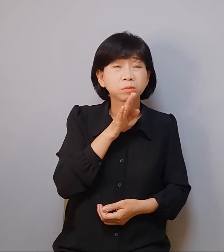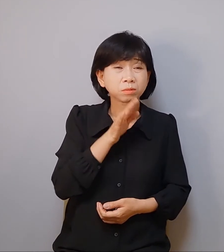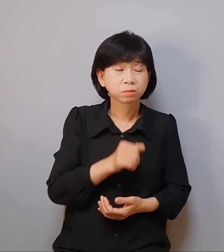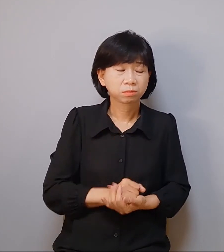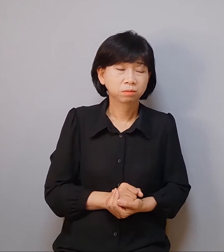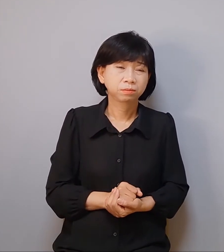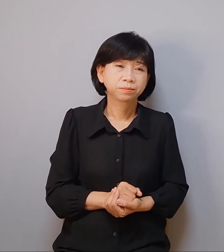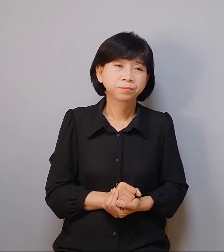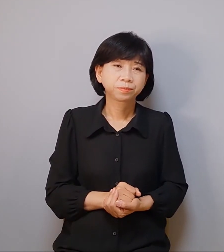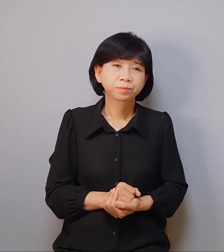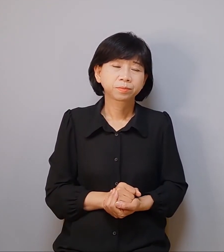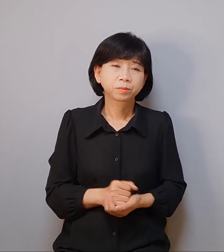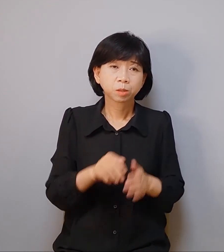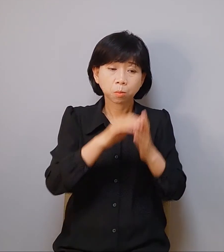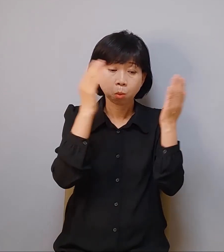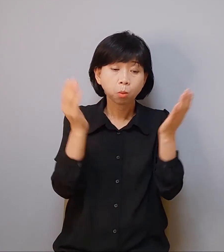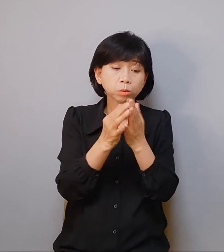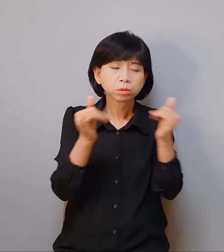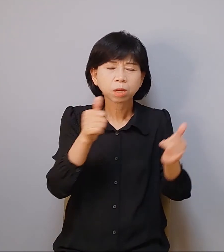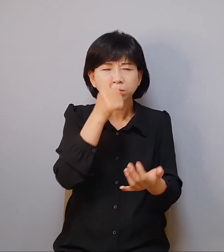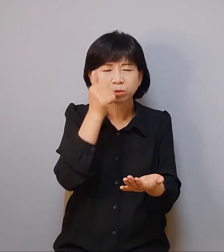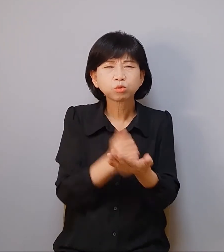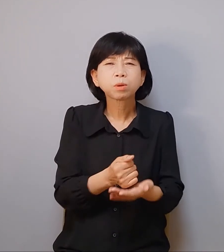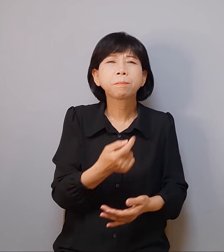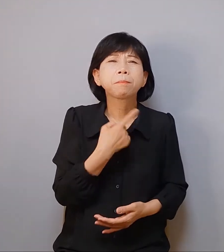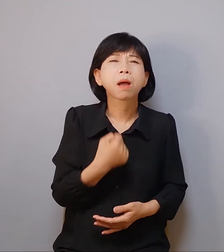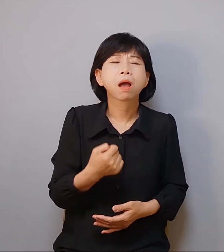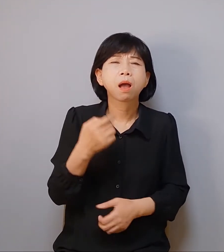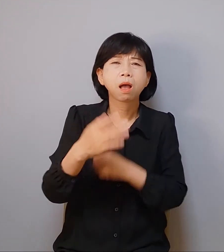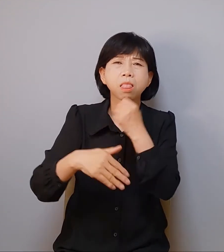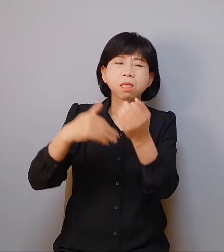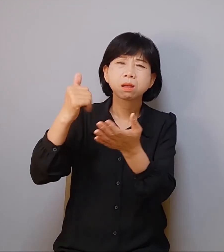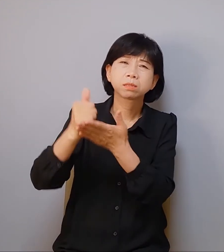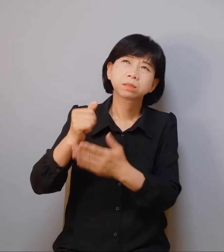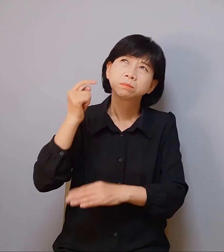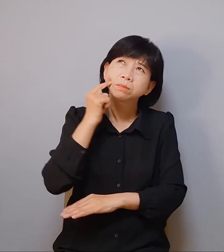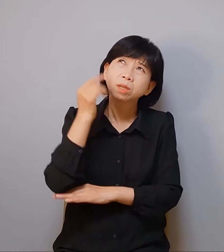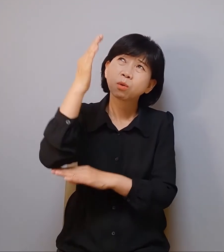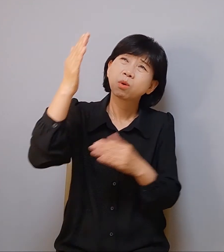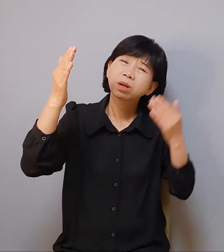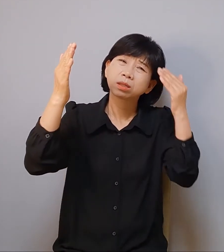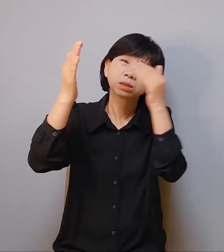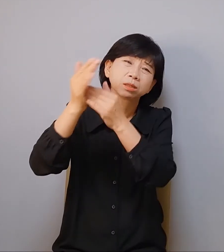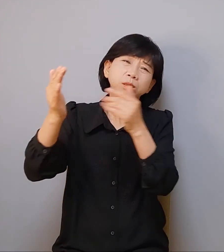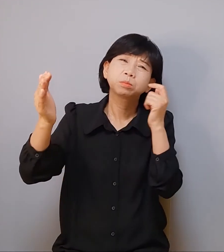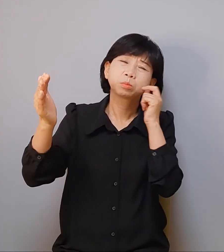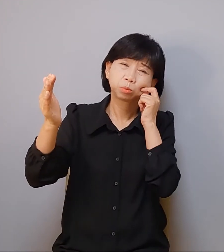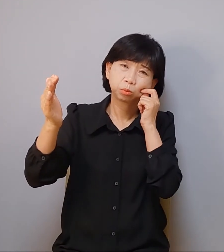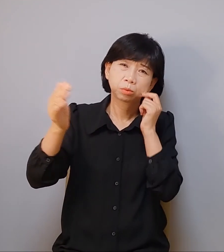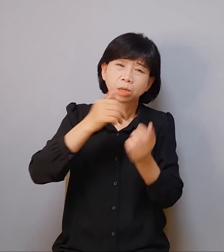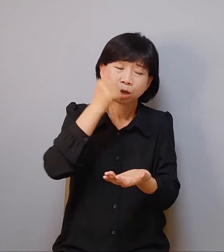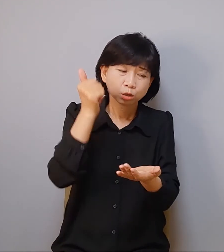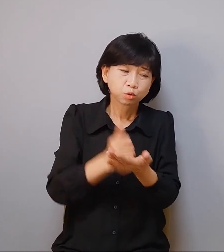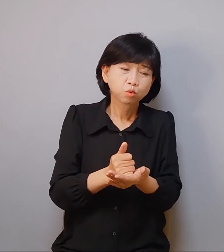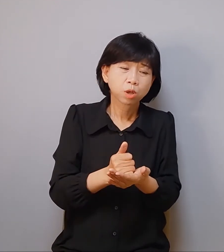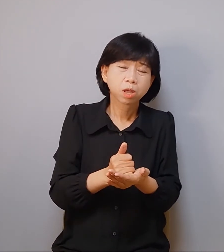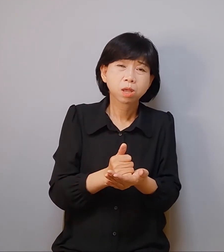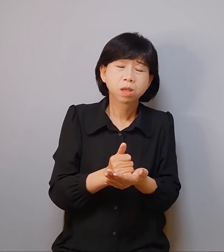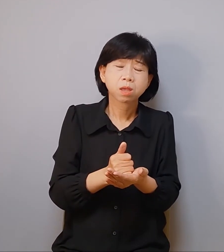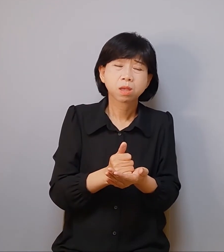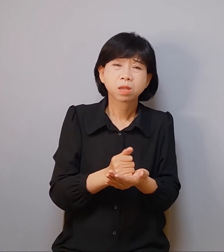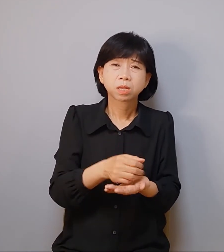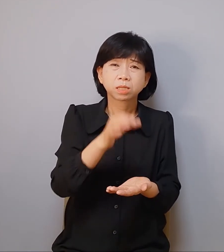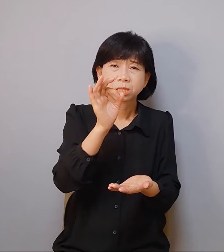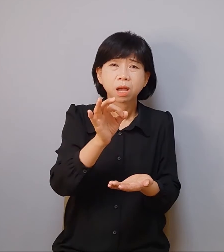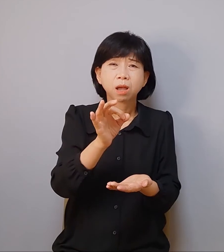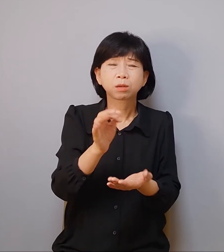말씀하죠. 모든 사람이 죄를 지었음에 하나님의 영광에 이르지 못하더니. 로마서 6장에 죄의 삭슨, 죄의 결과는 곧 죽음이다,